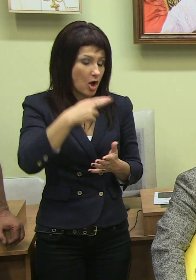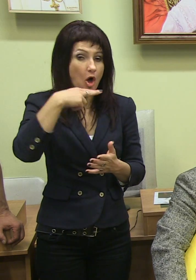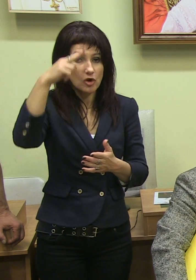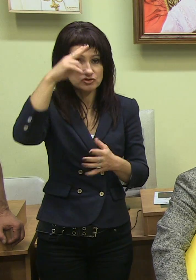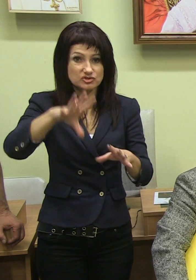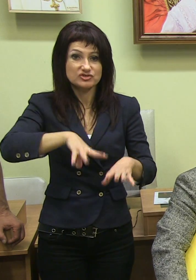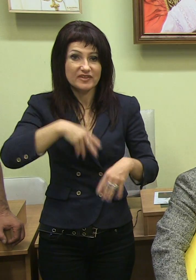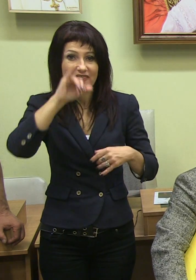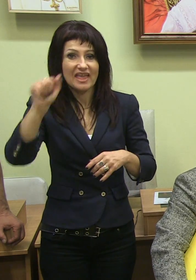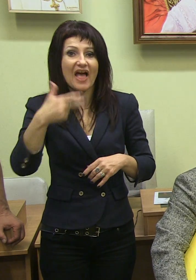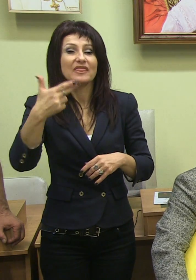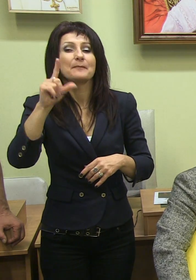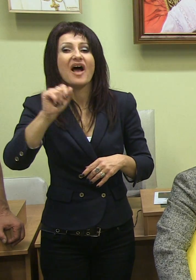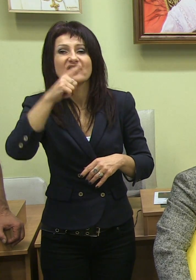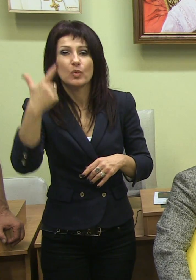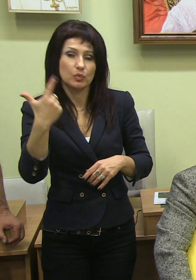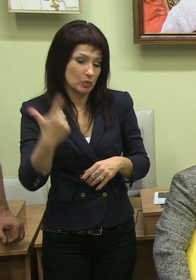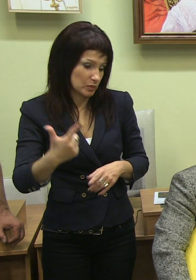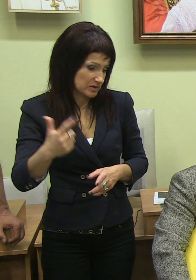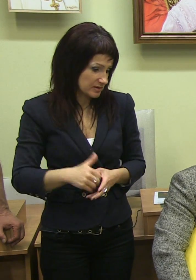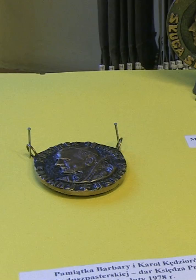Ojciec Święty Jan Paweł II.